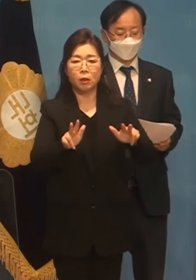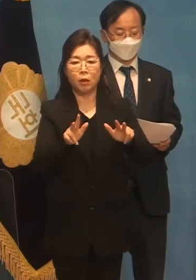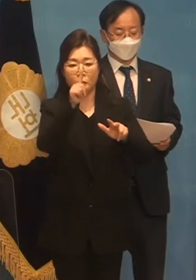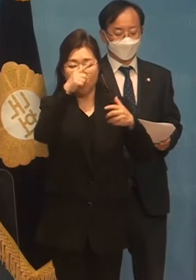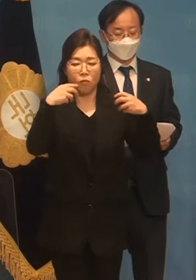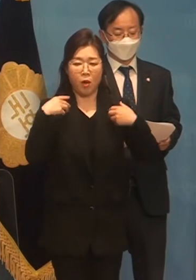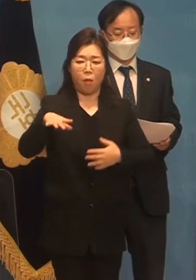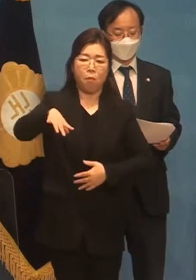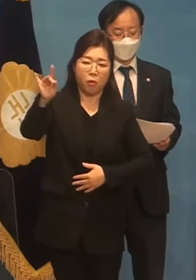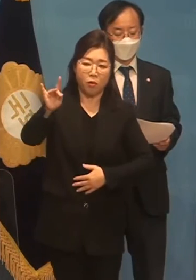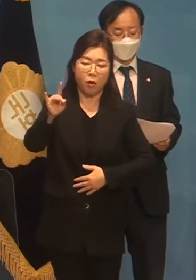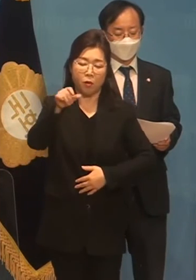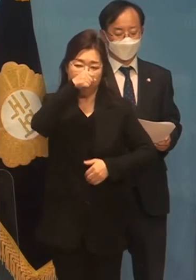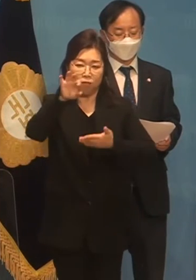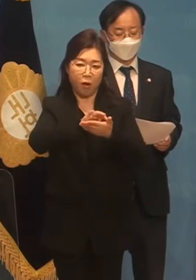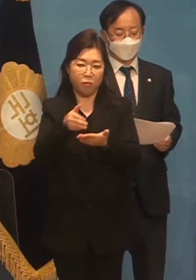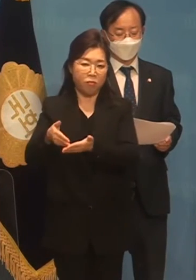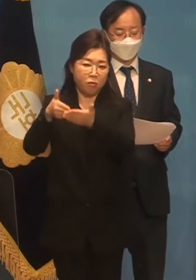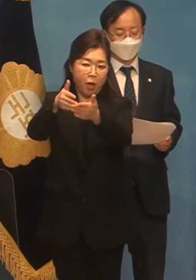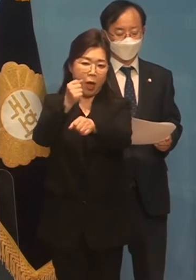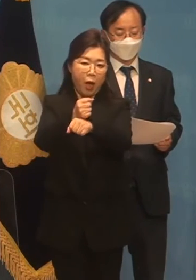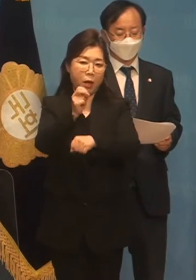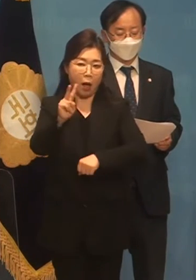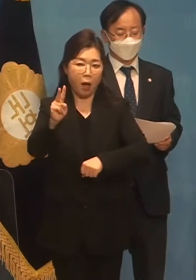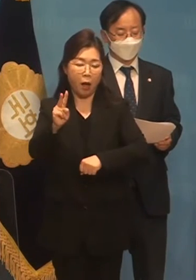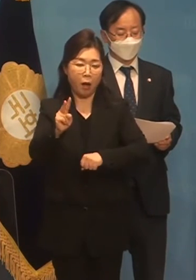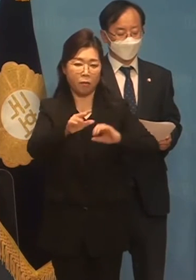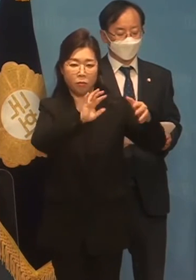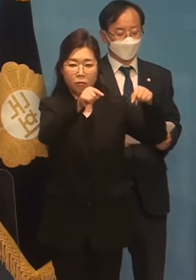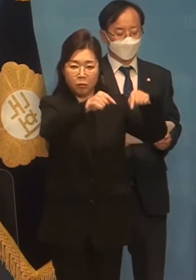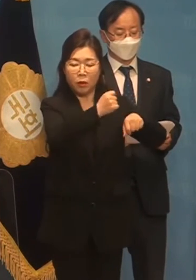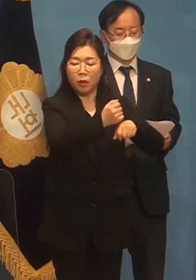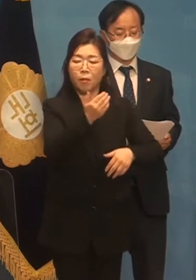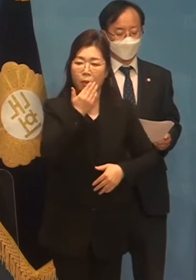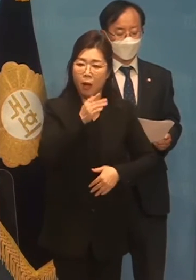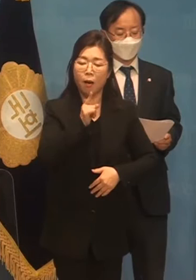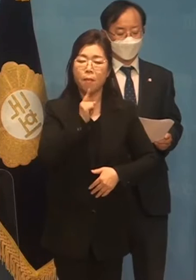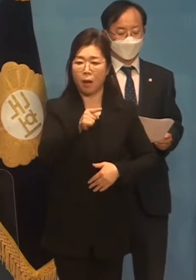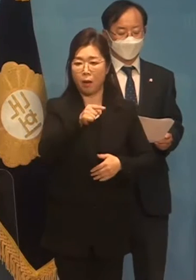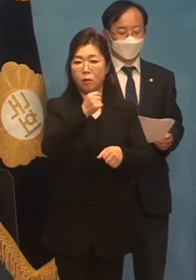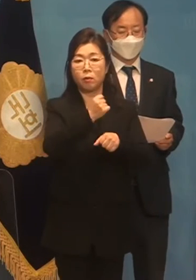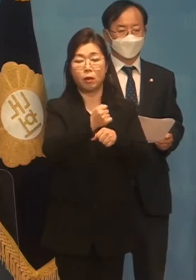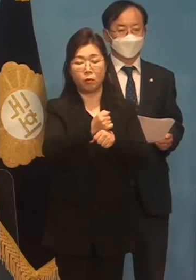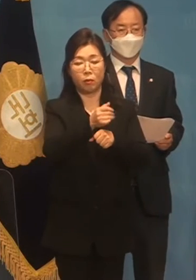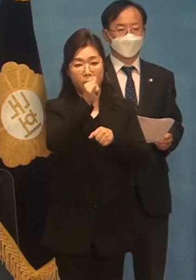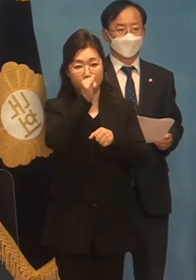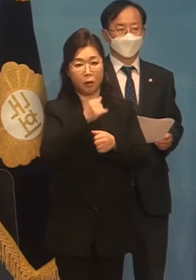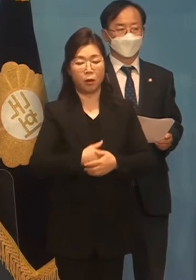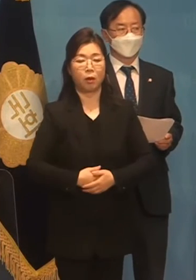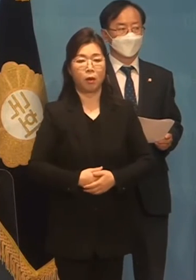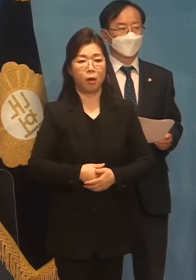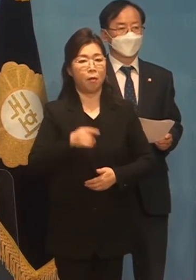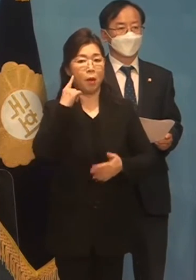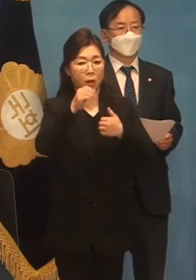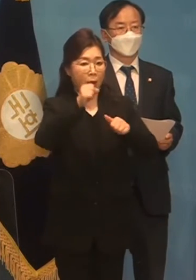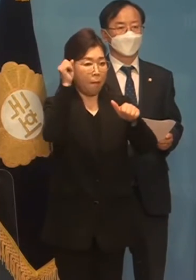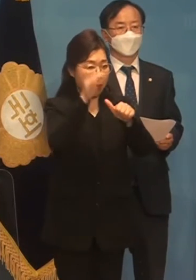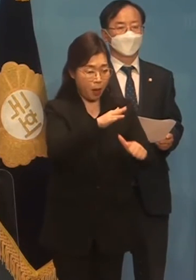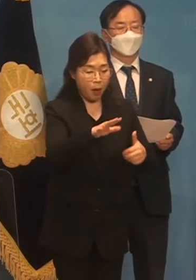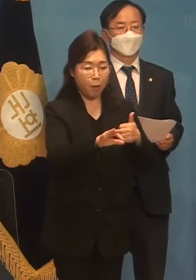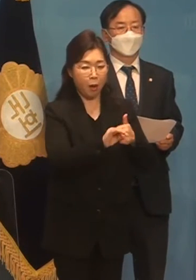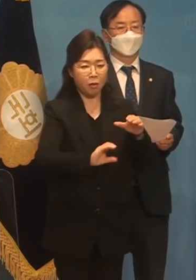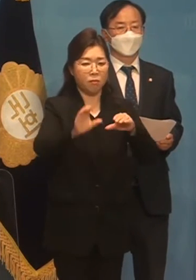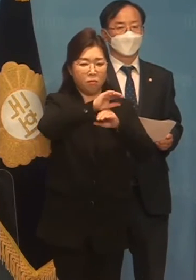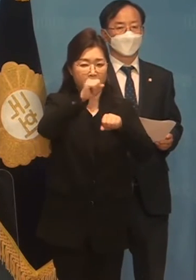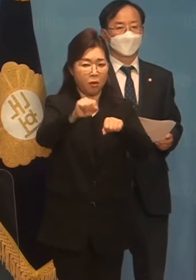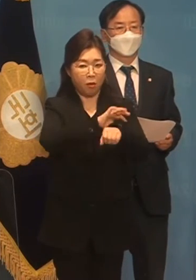정부가 먼저 추경안을 제출해야 논의할 수 있다고 말합니다. 심지어 낙선하면 추경